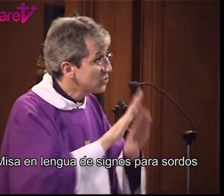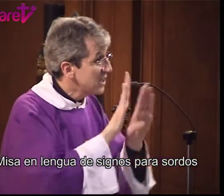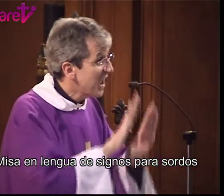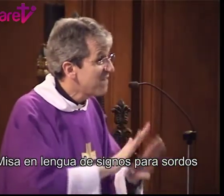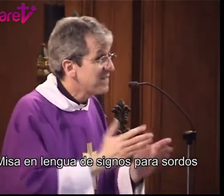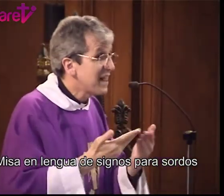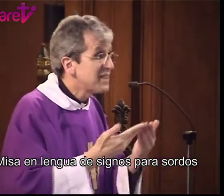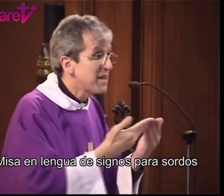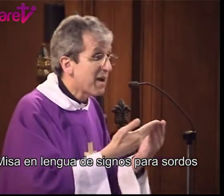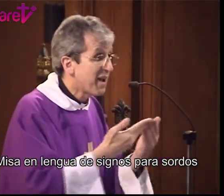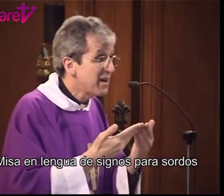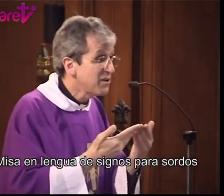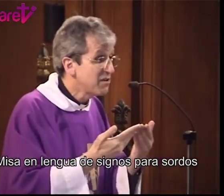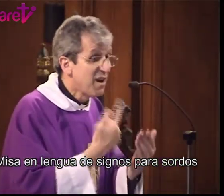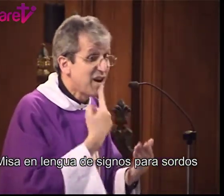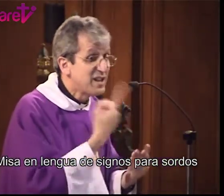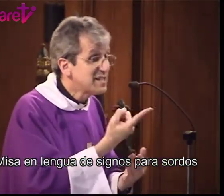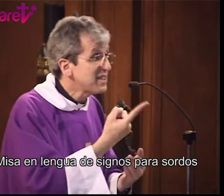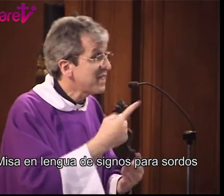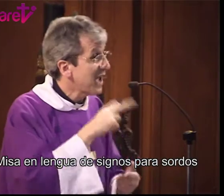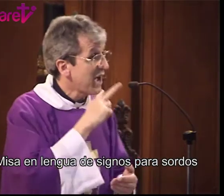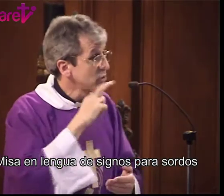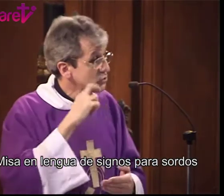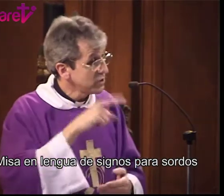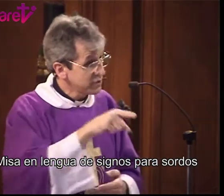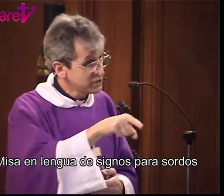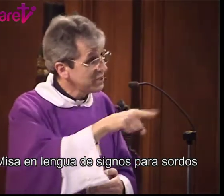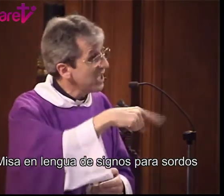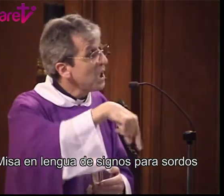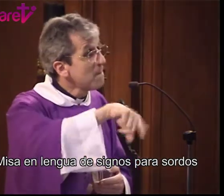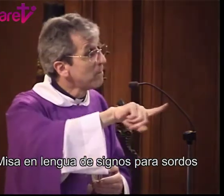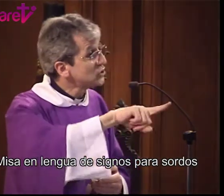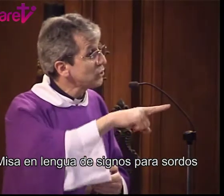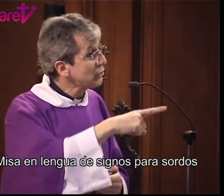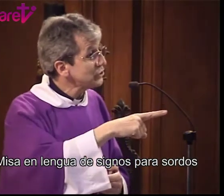el final del Evangelio, les dice a los judíos, dice, vosotros